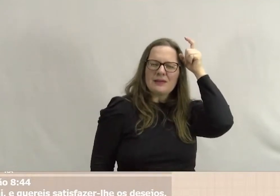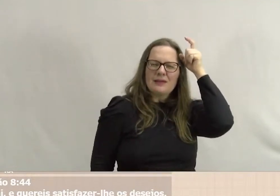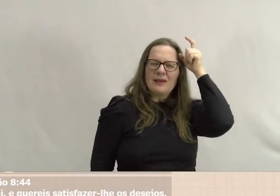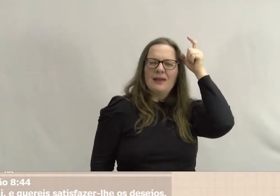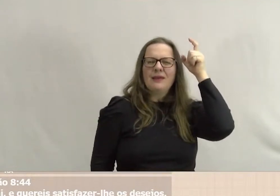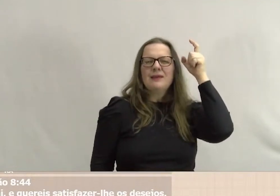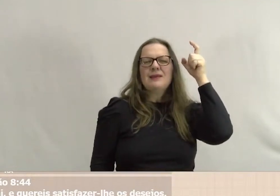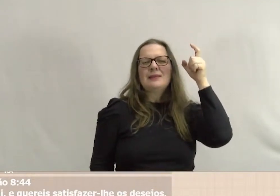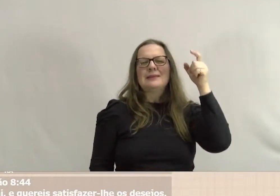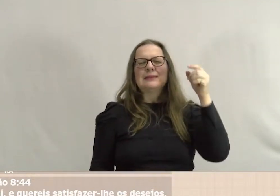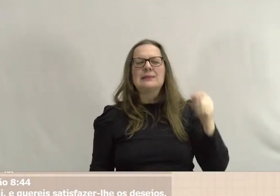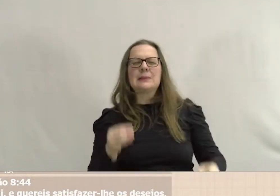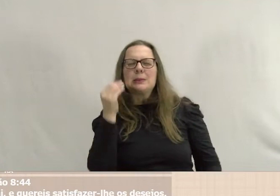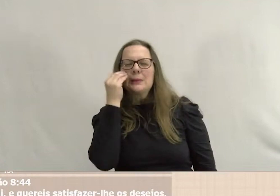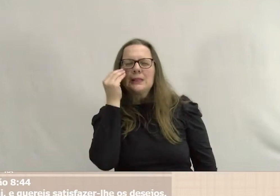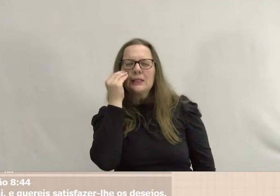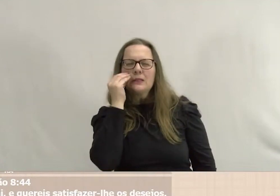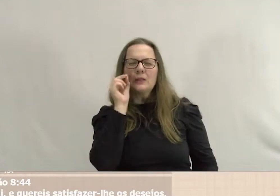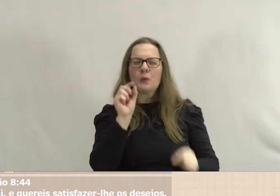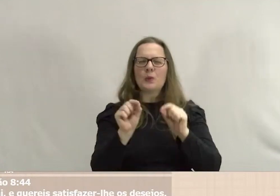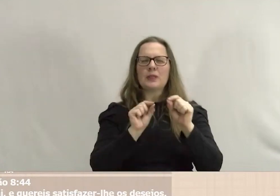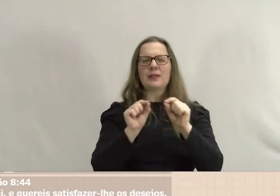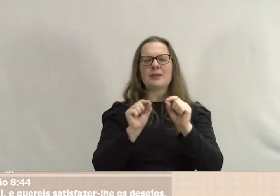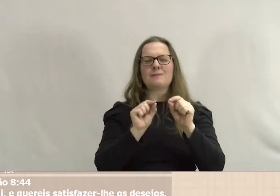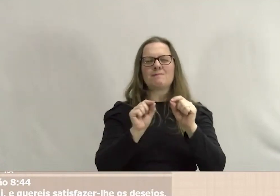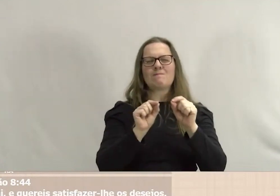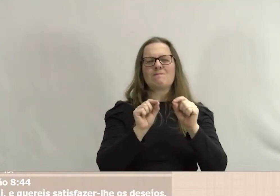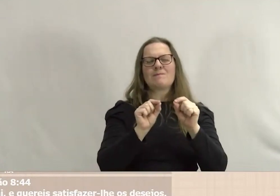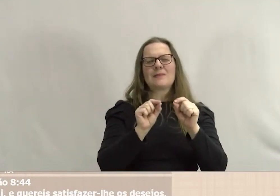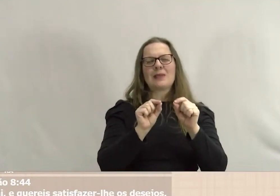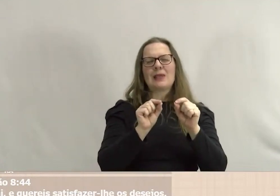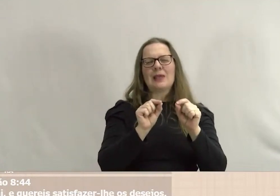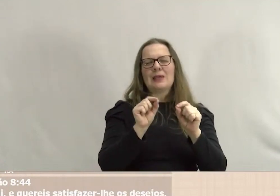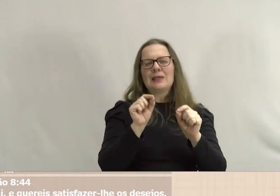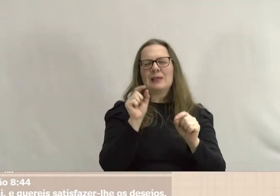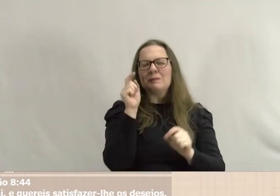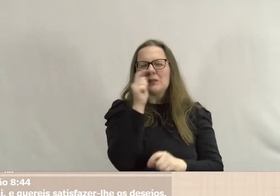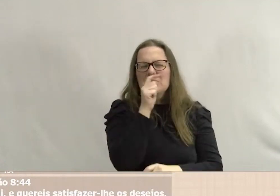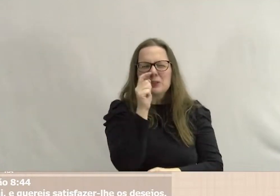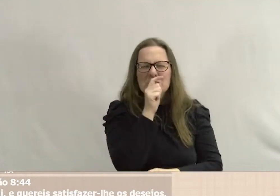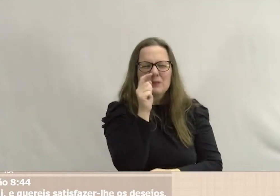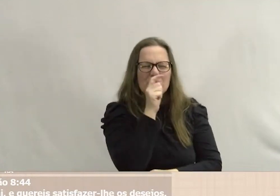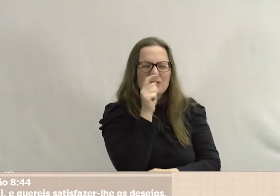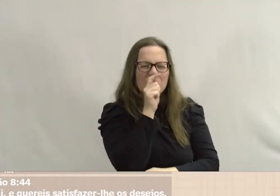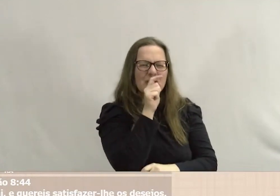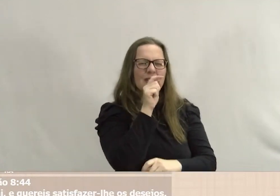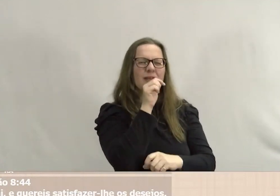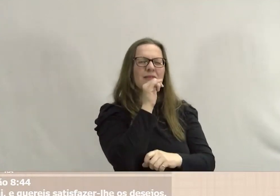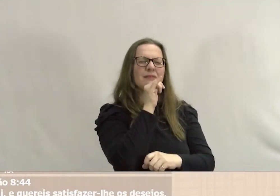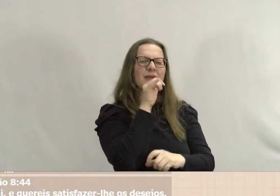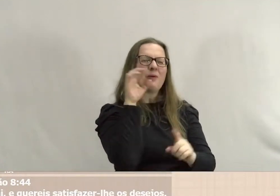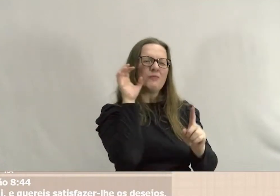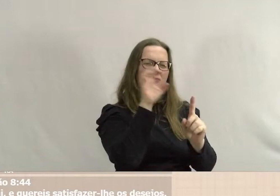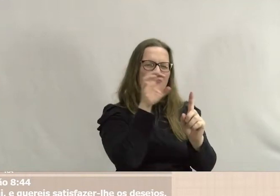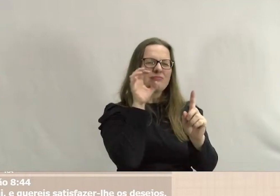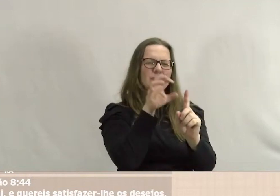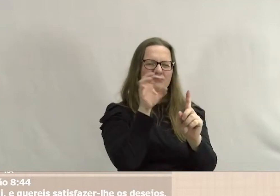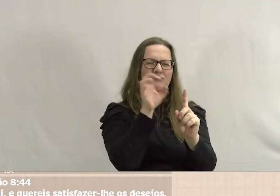Deus, e ele encheu o homem da mentira, ele começou a trabalhar no homem,